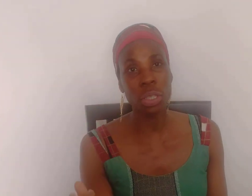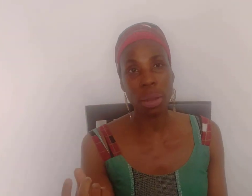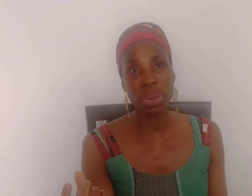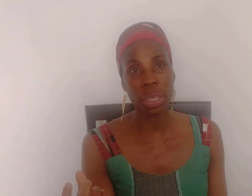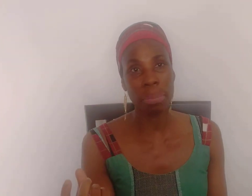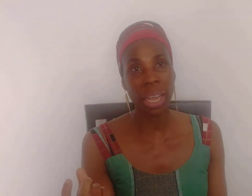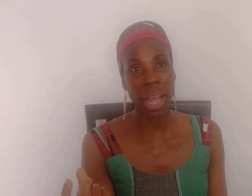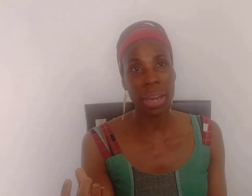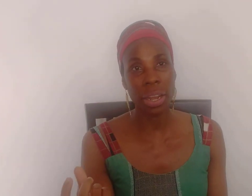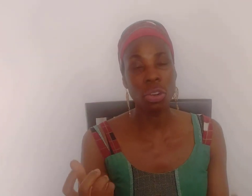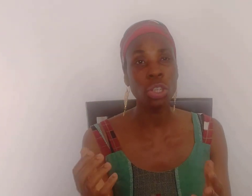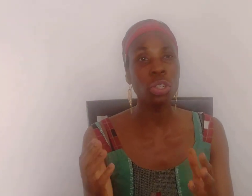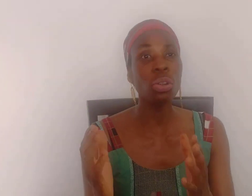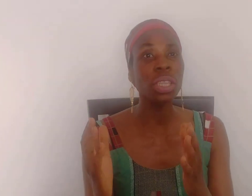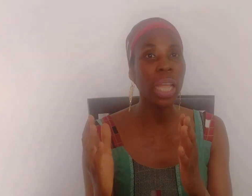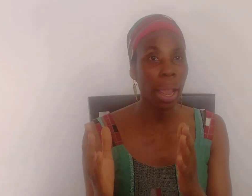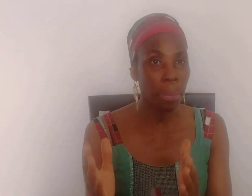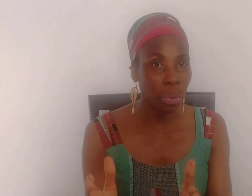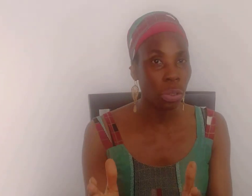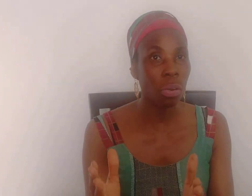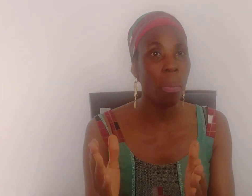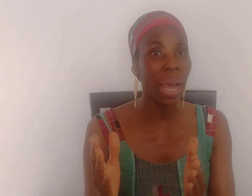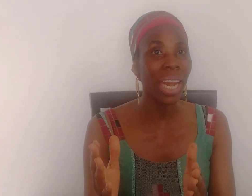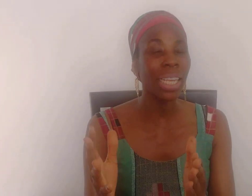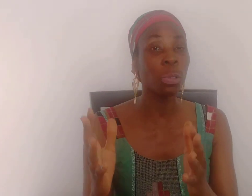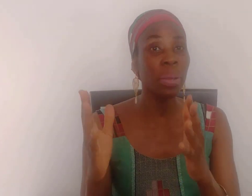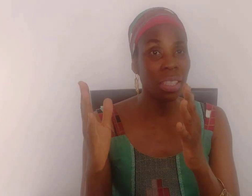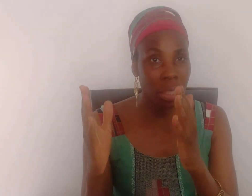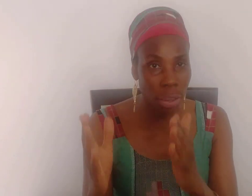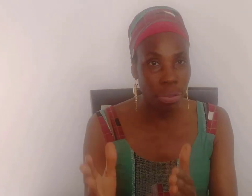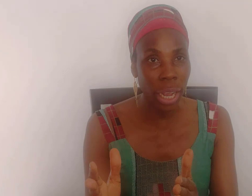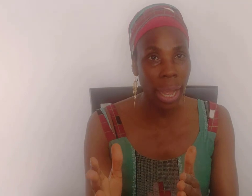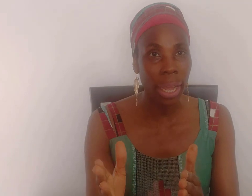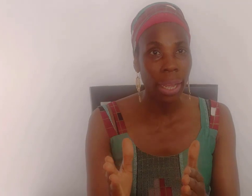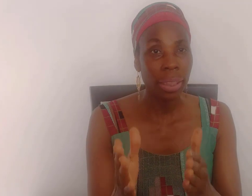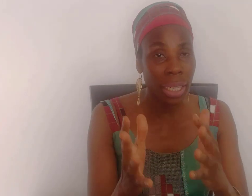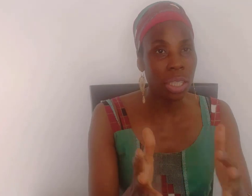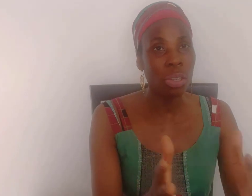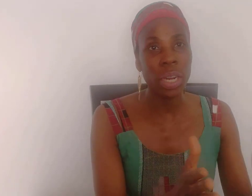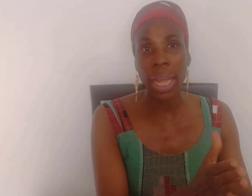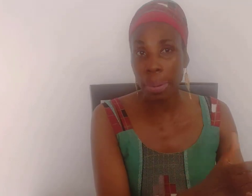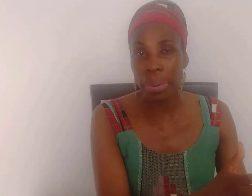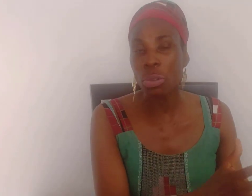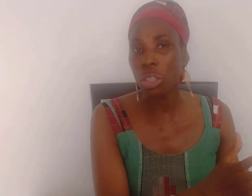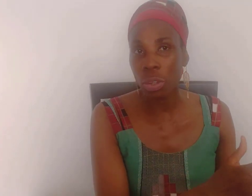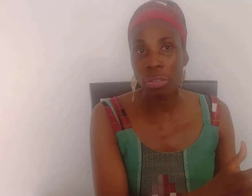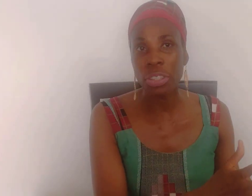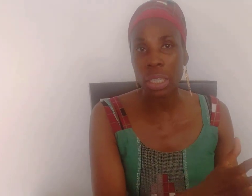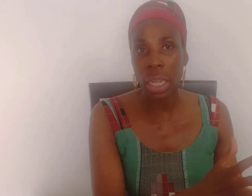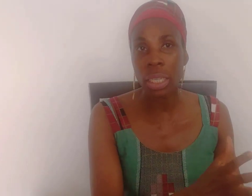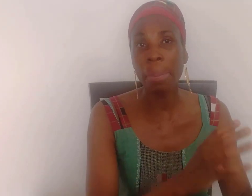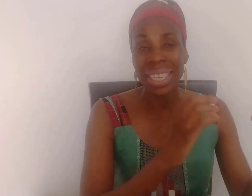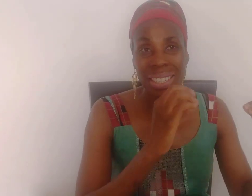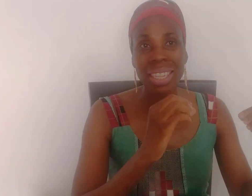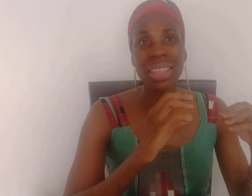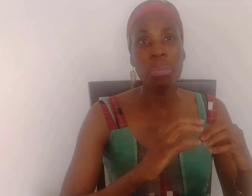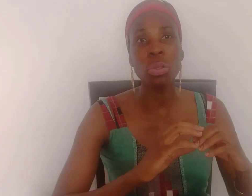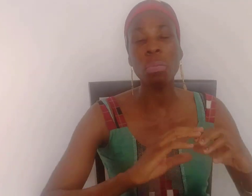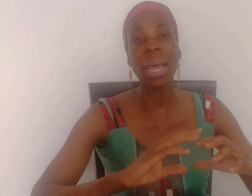Constituição moçambicana, nós não temos uma lei específica direcionada a pessoas com deficiência, mas sim temos uma